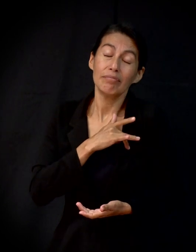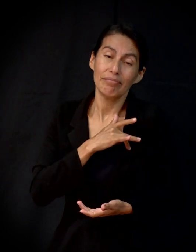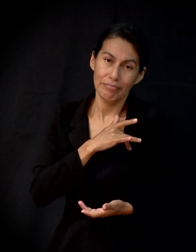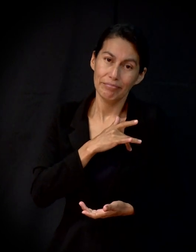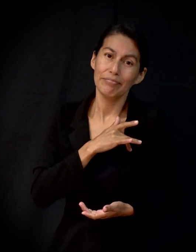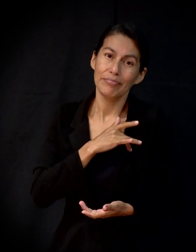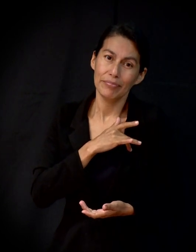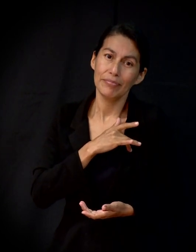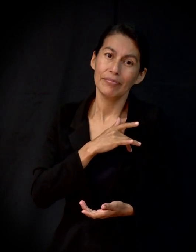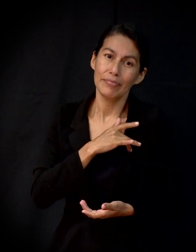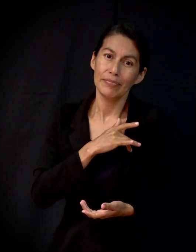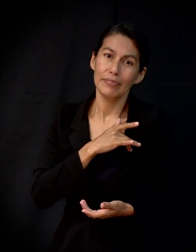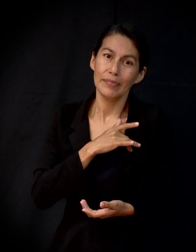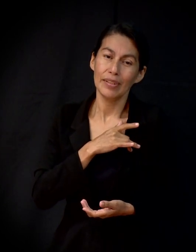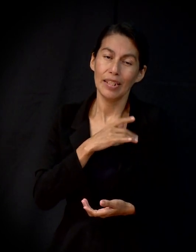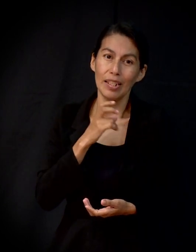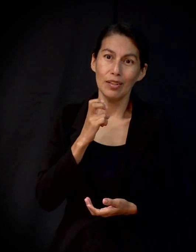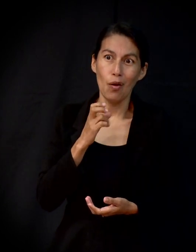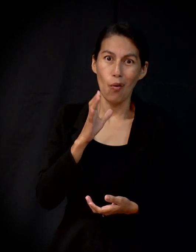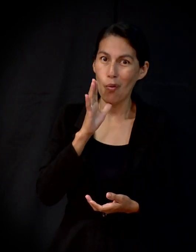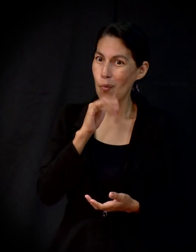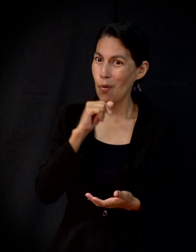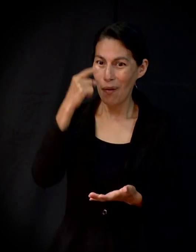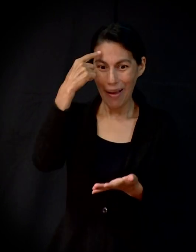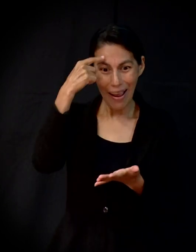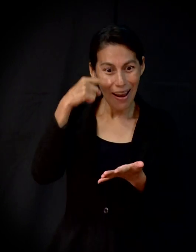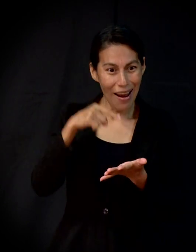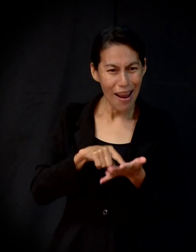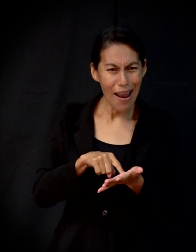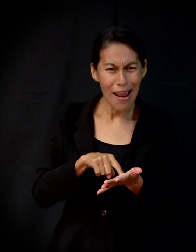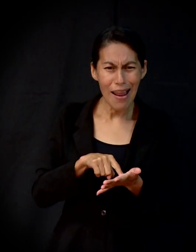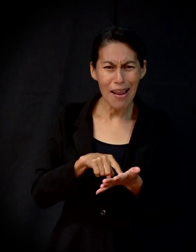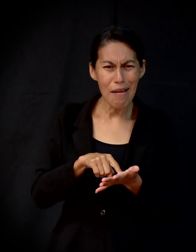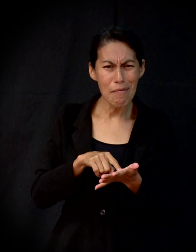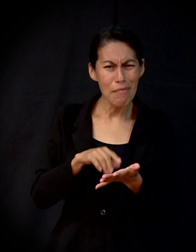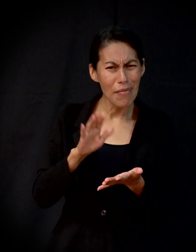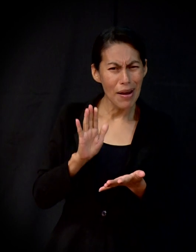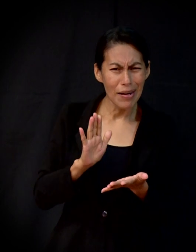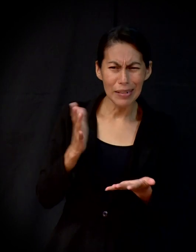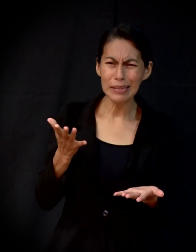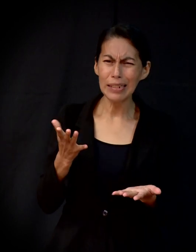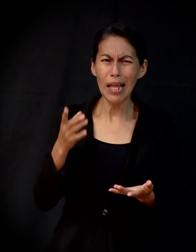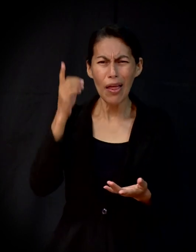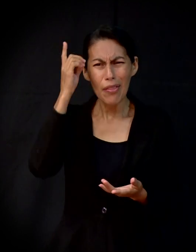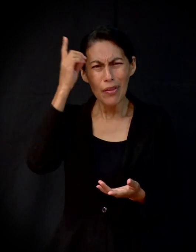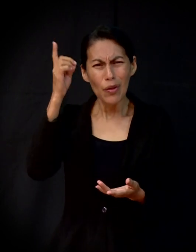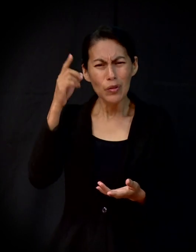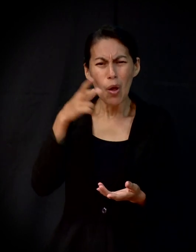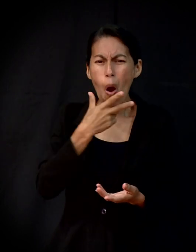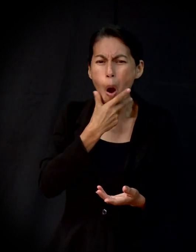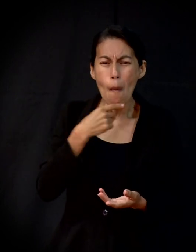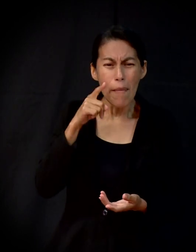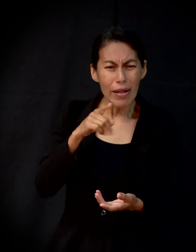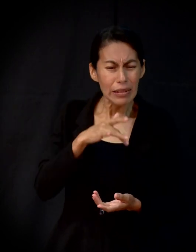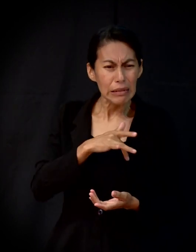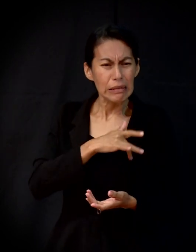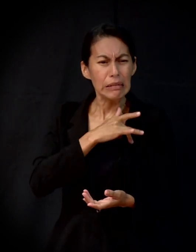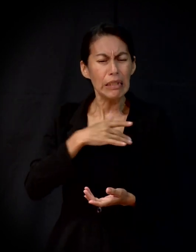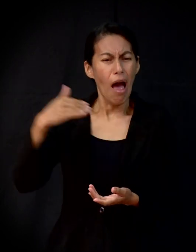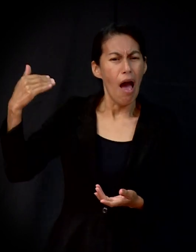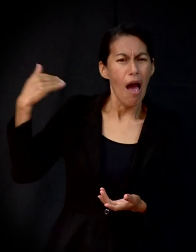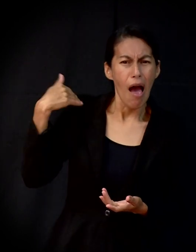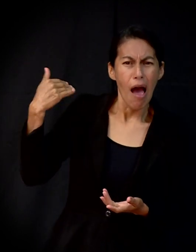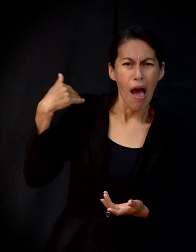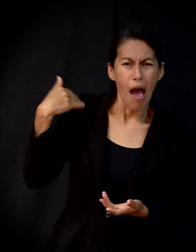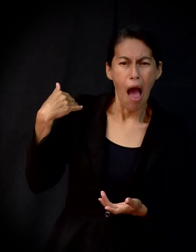lo siento. Y fue increíble cómo Dios llamó. Dios llamó a ese